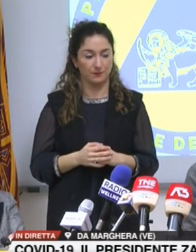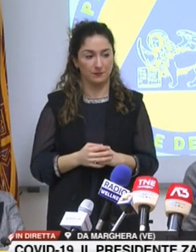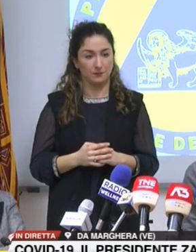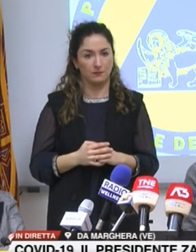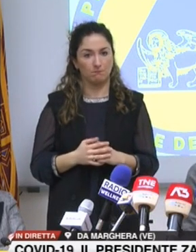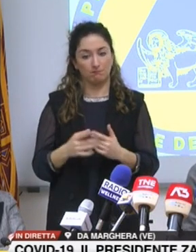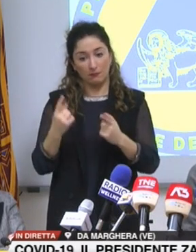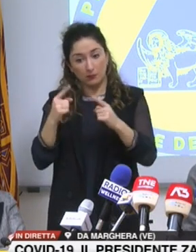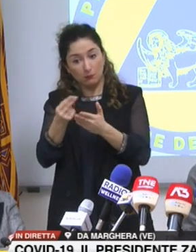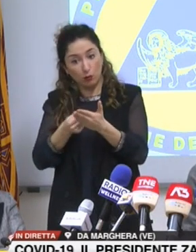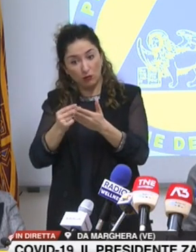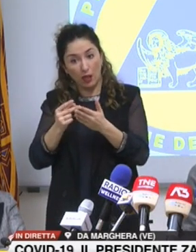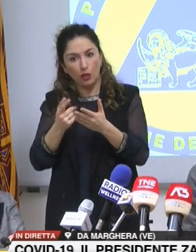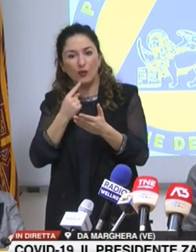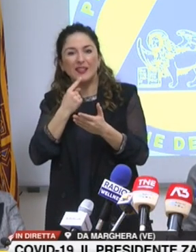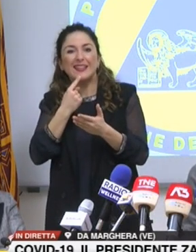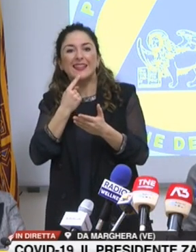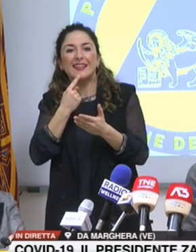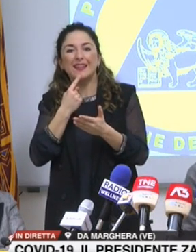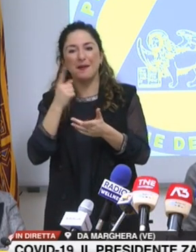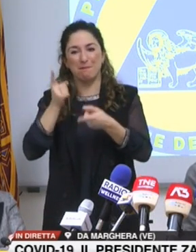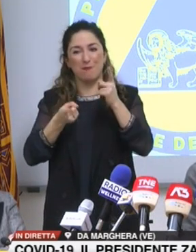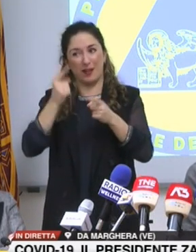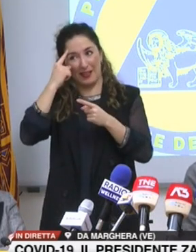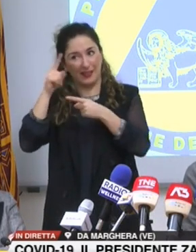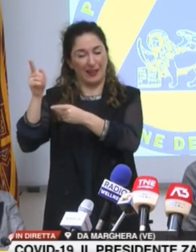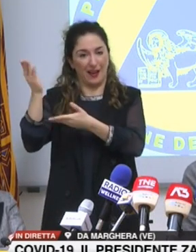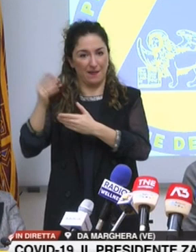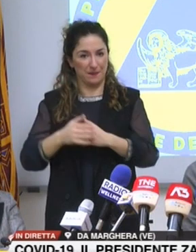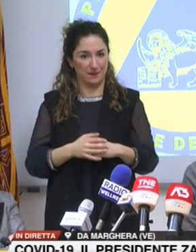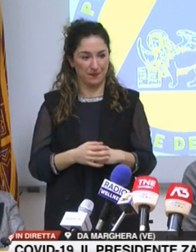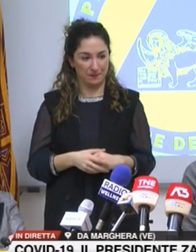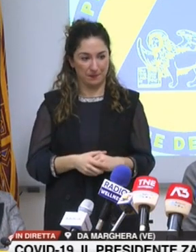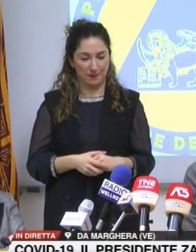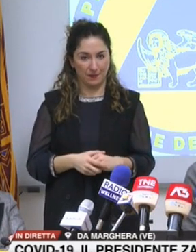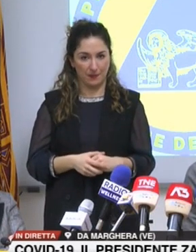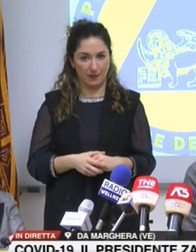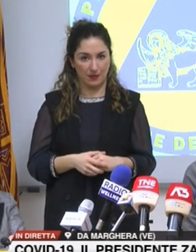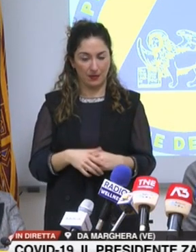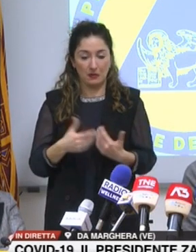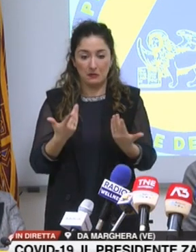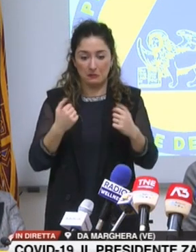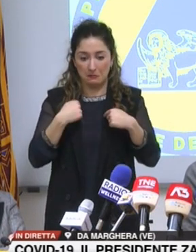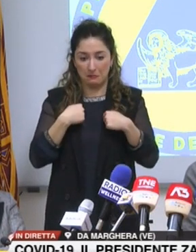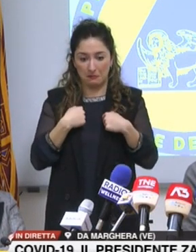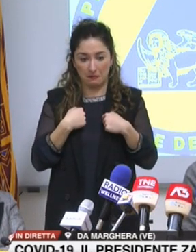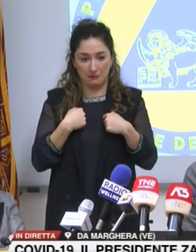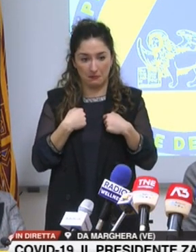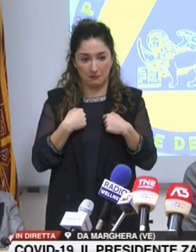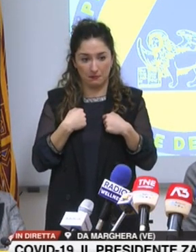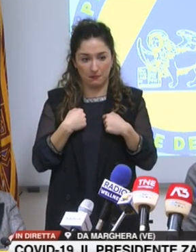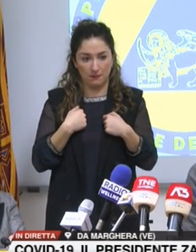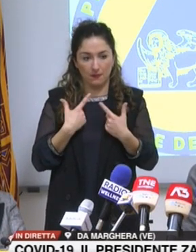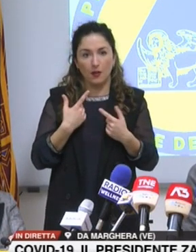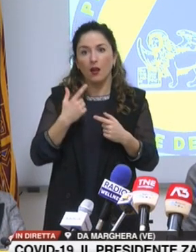Ma questo spetta alla politica, no? Onestamente, che considerazioni posso esprimere io, che non so neanche